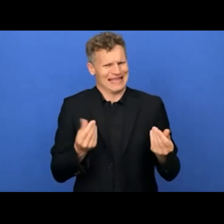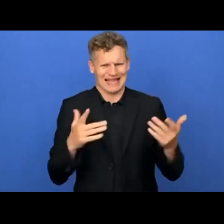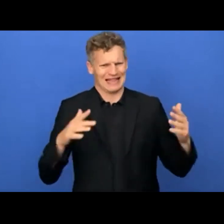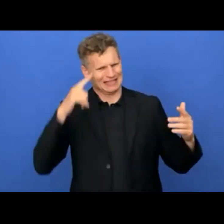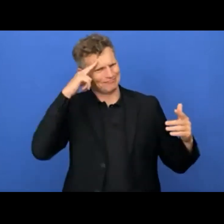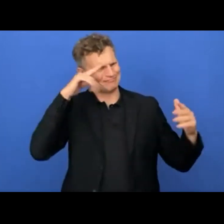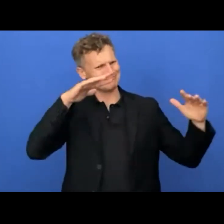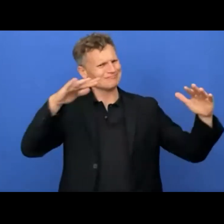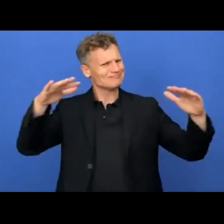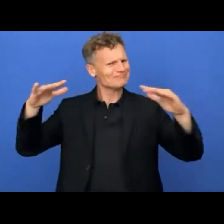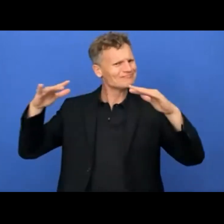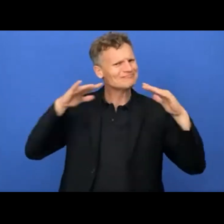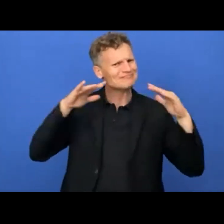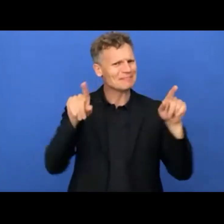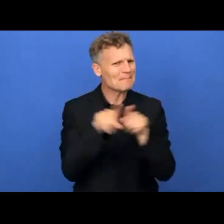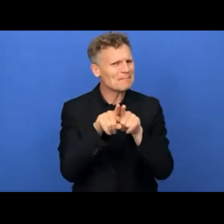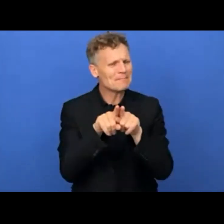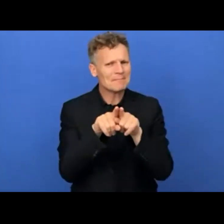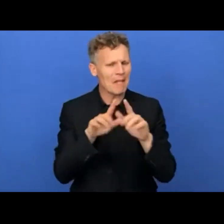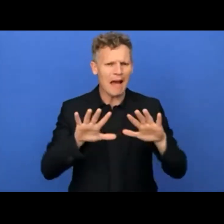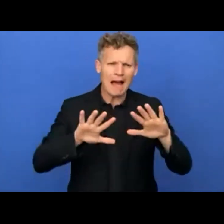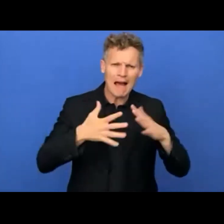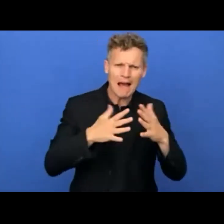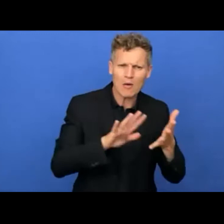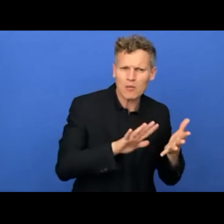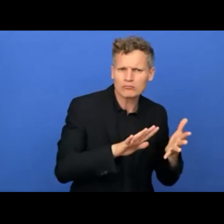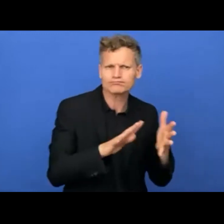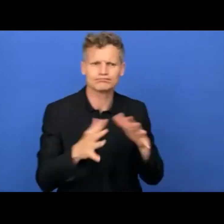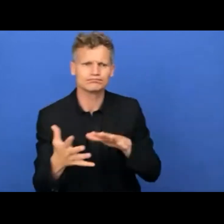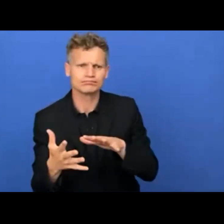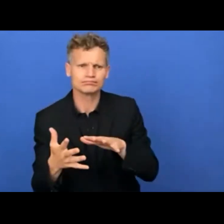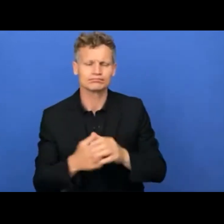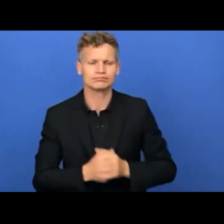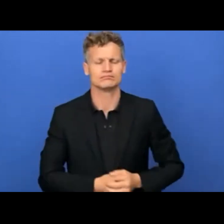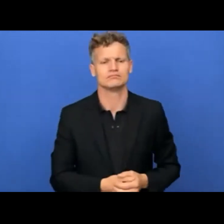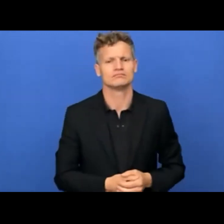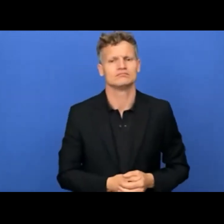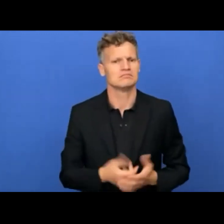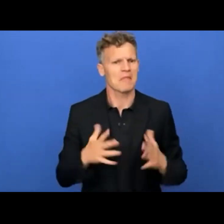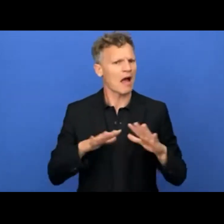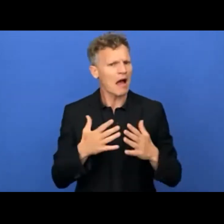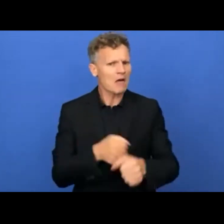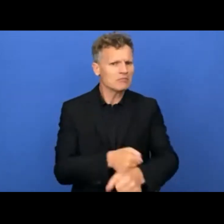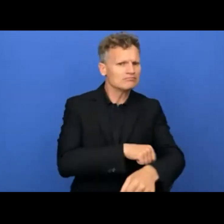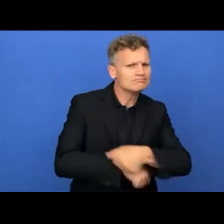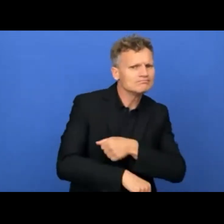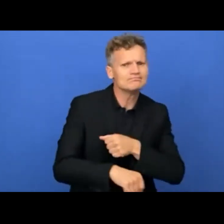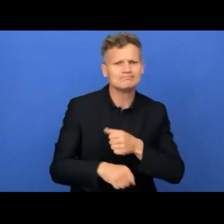Nous avons dégagé des zones d'accord autour de certains points. Nous sommes d'accord pour dire que nous